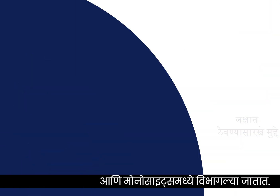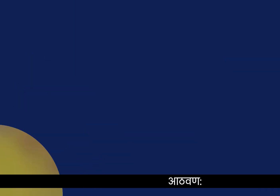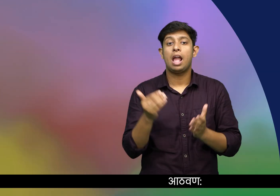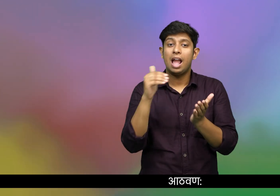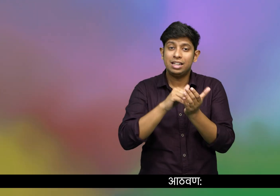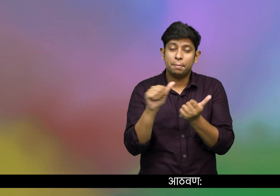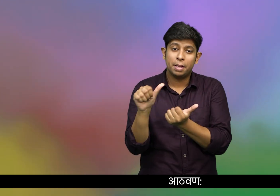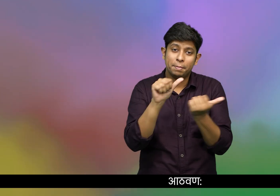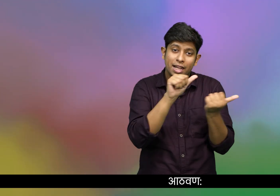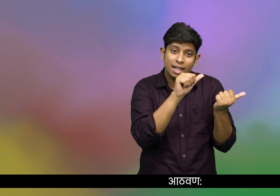आठवण,